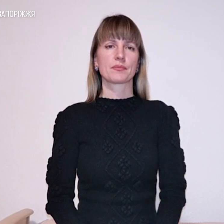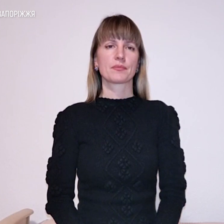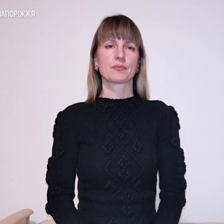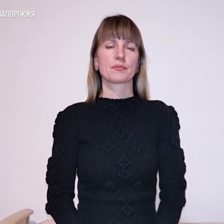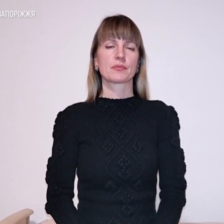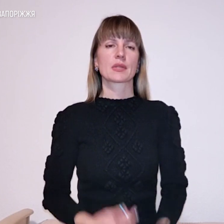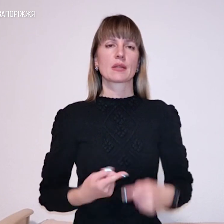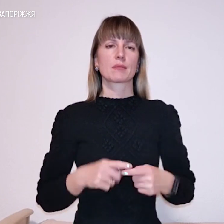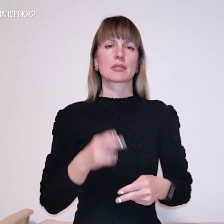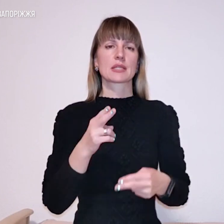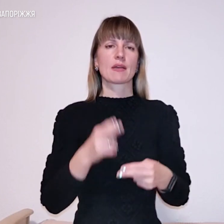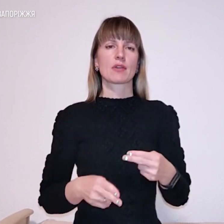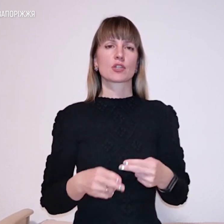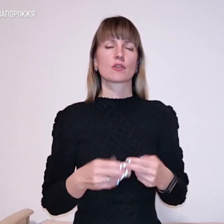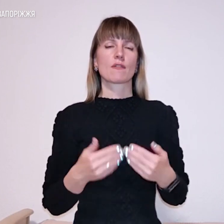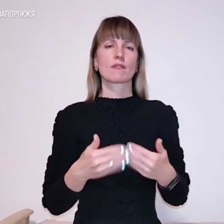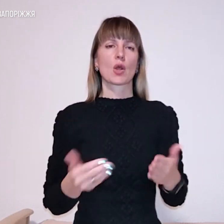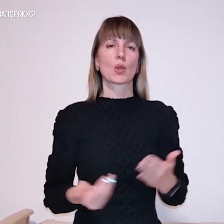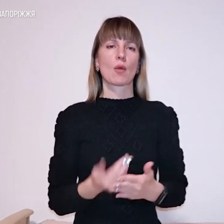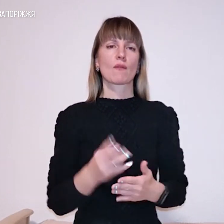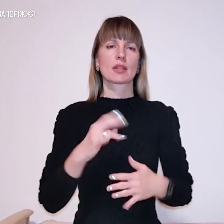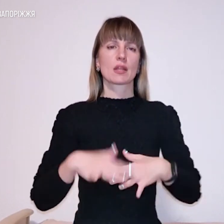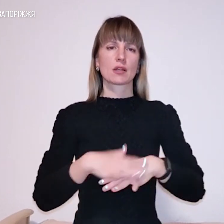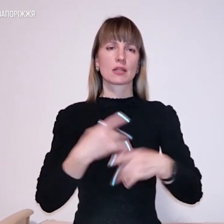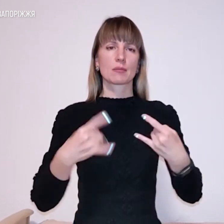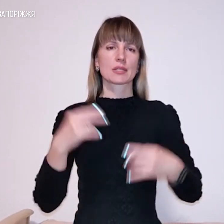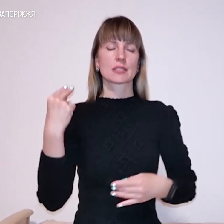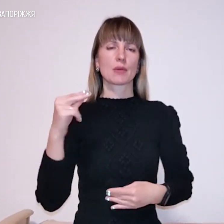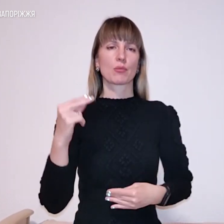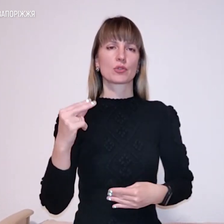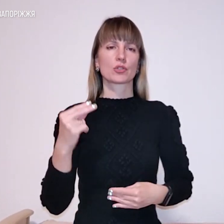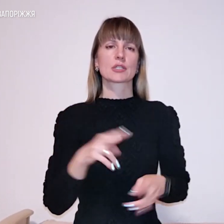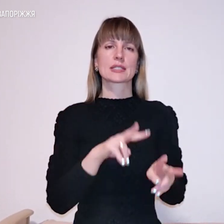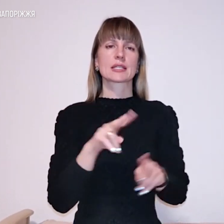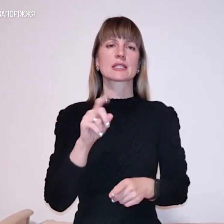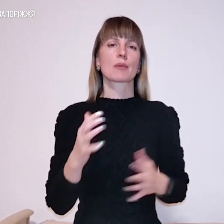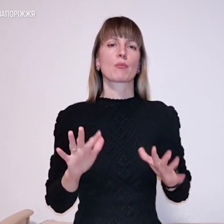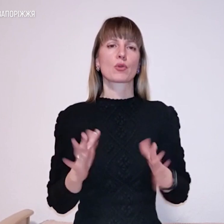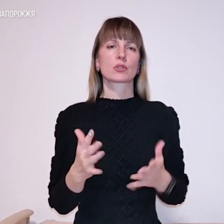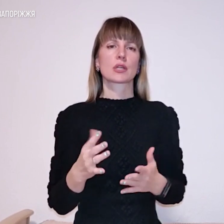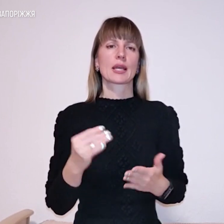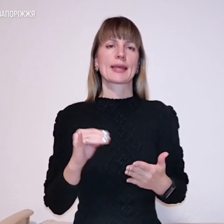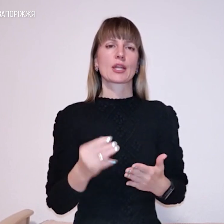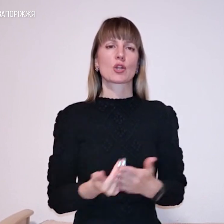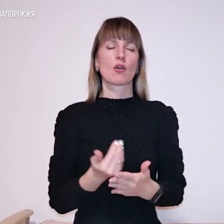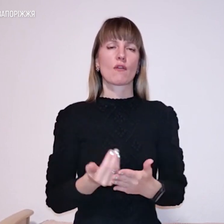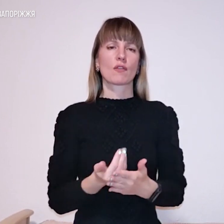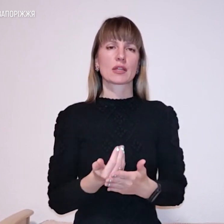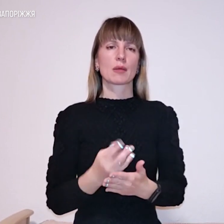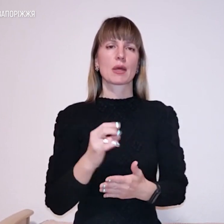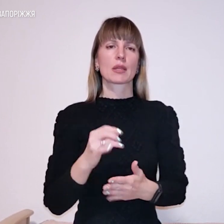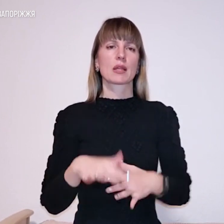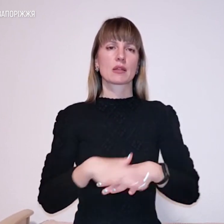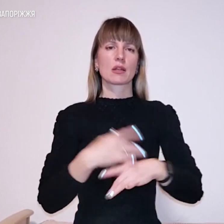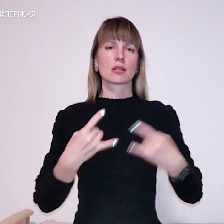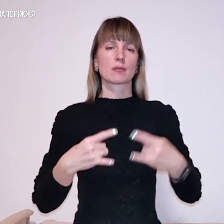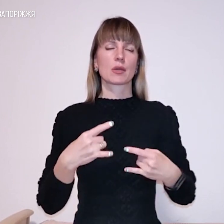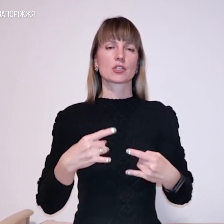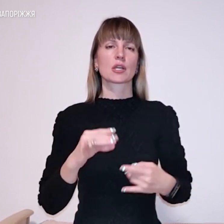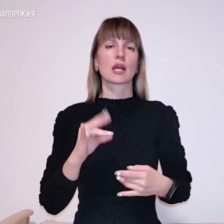На цьому ми завершимо випуск новин на Суспільному Запоріжжя. Стежте за подіями та новинами безпосередньо на Суспільному мовнику, на